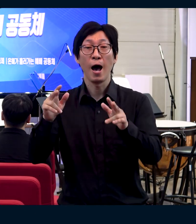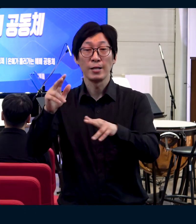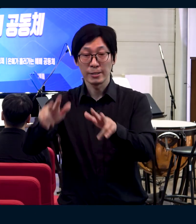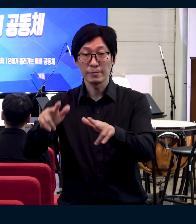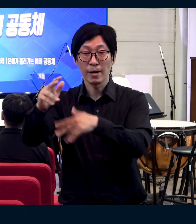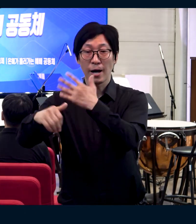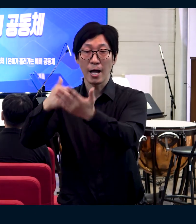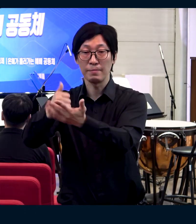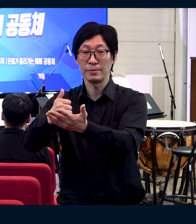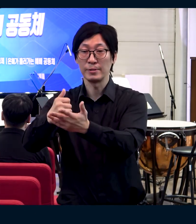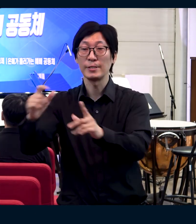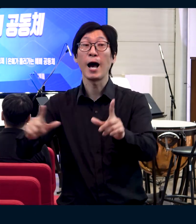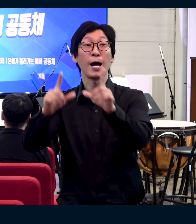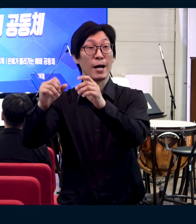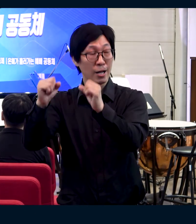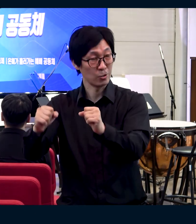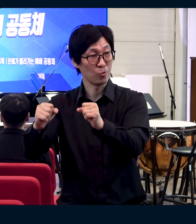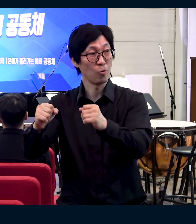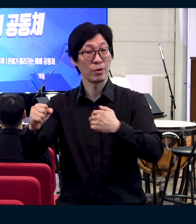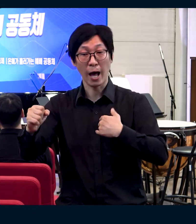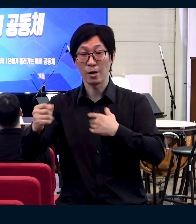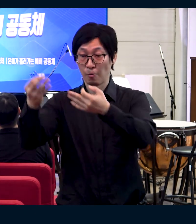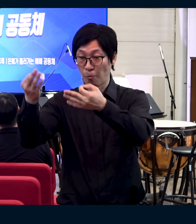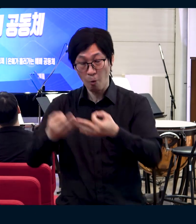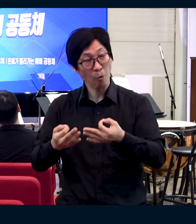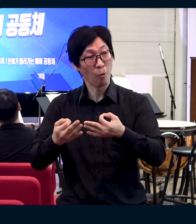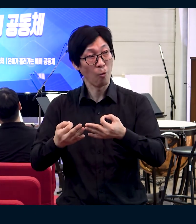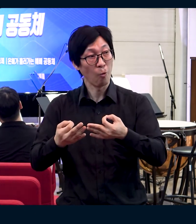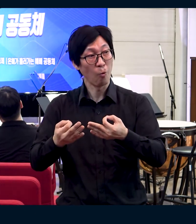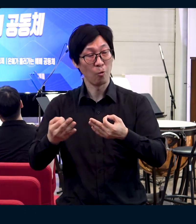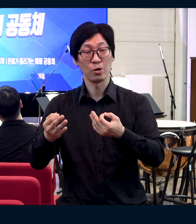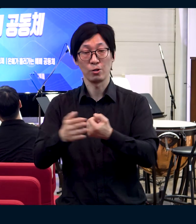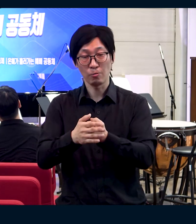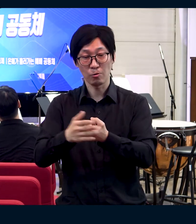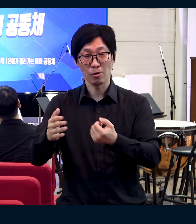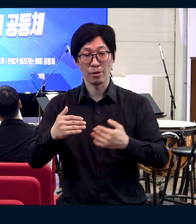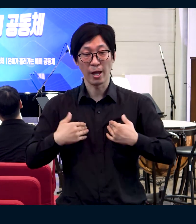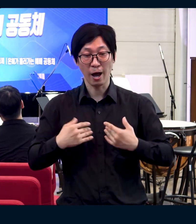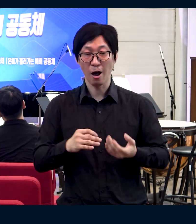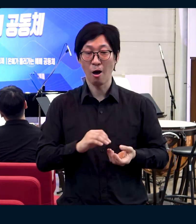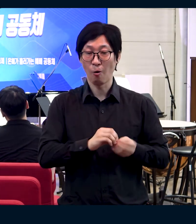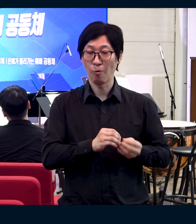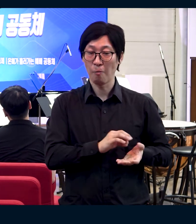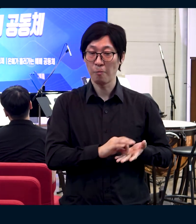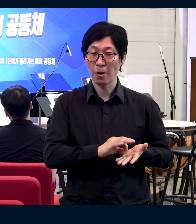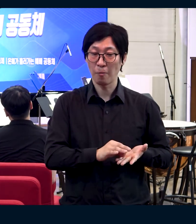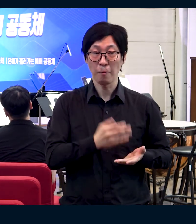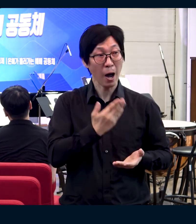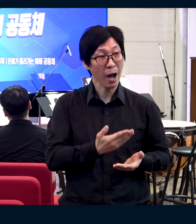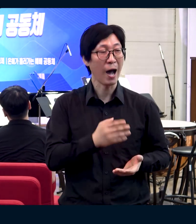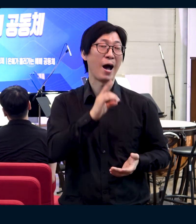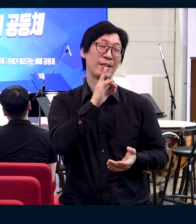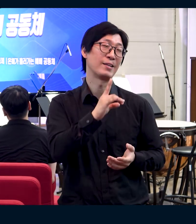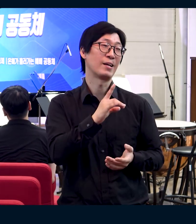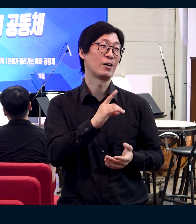살아계셔서 나를 감찰하시는 그분의 눈앞에서는요, 우리는 꼼수를 쓸 수가 없는 것이다. 이게 메시지예요.